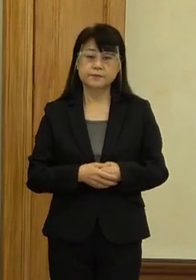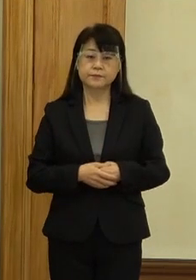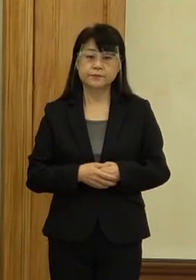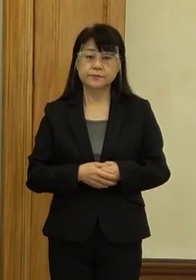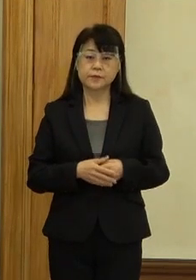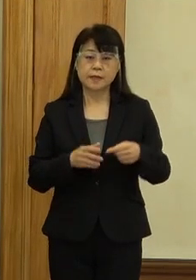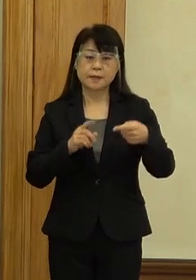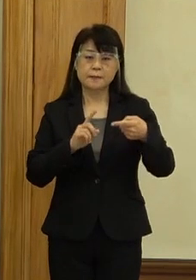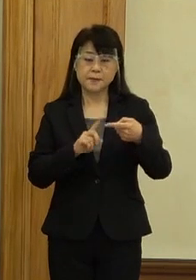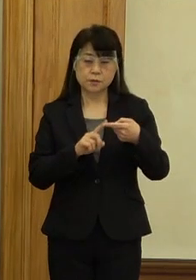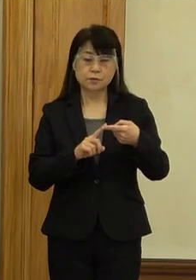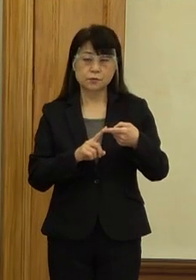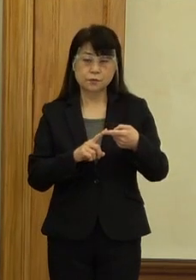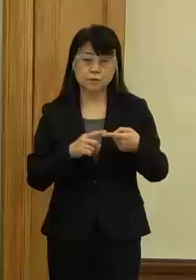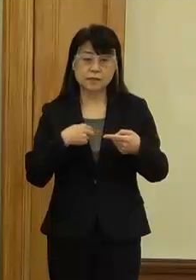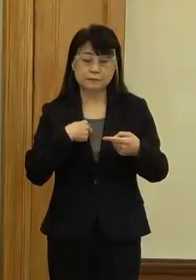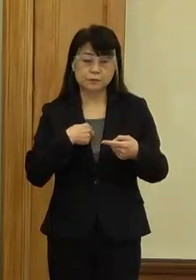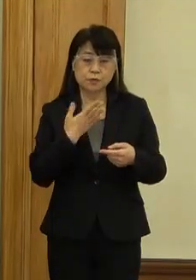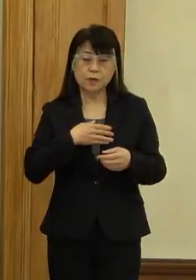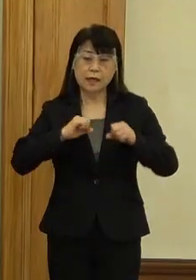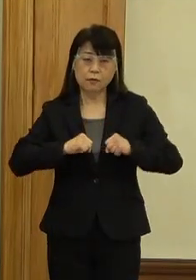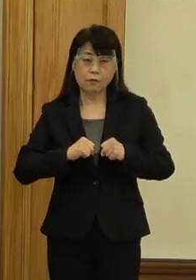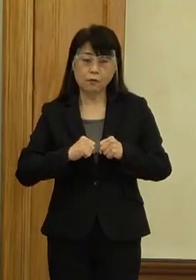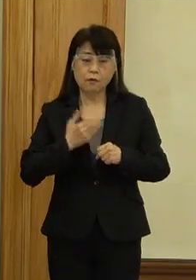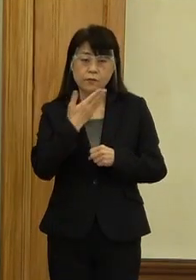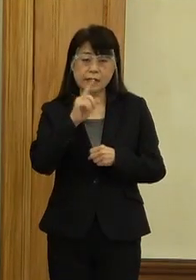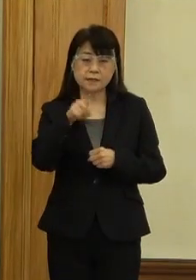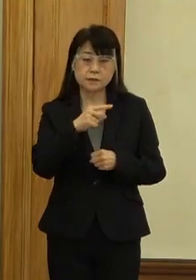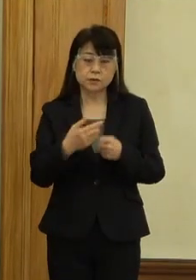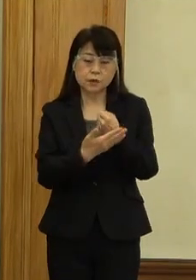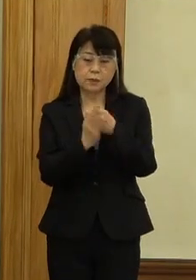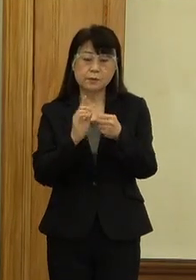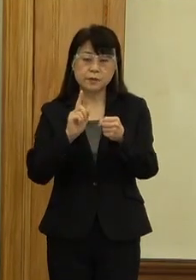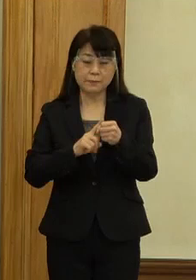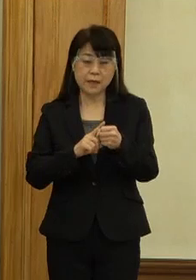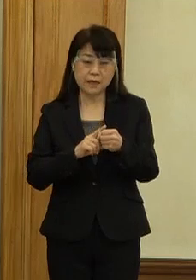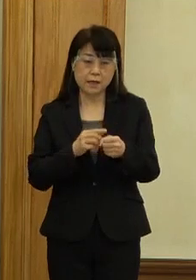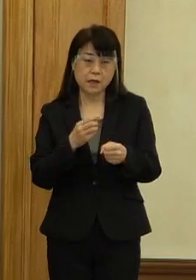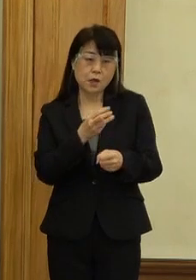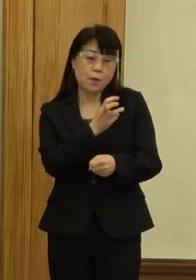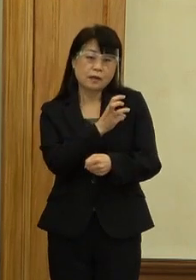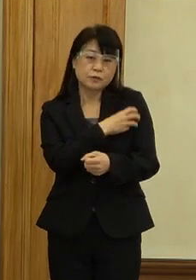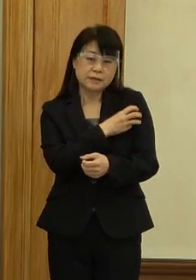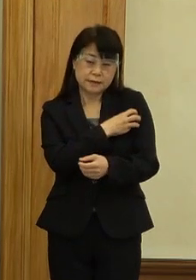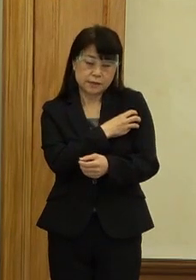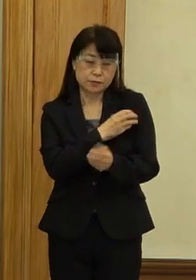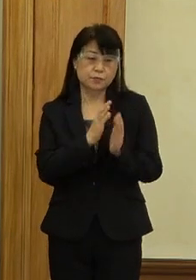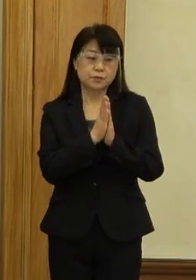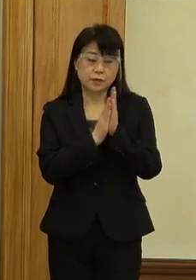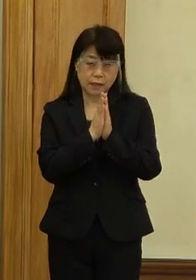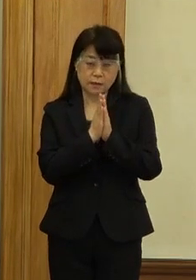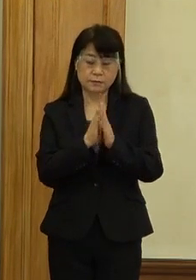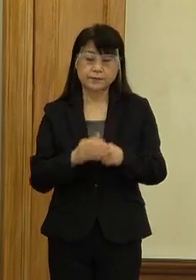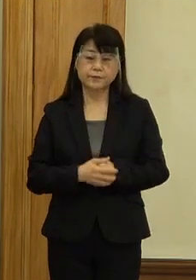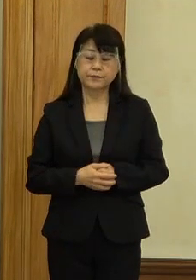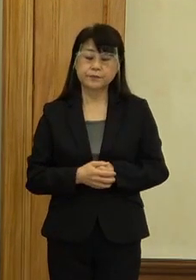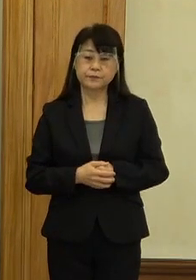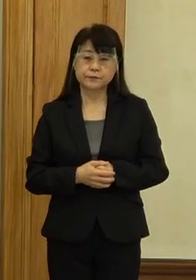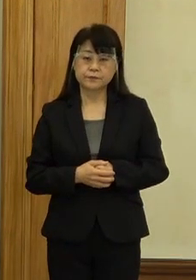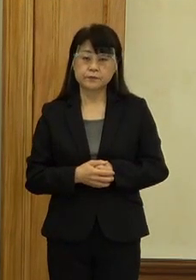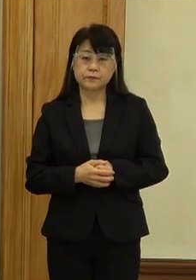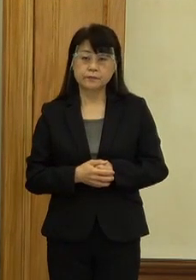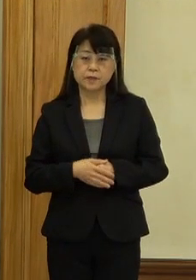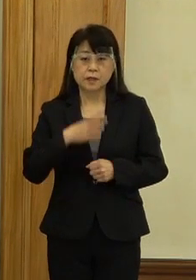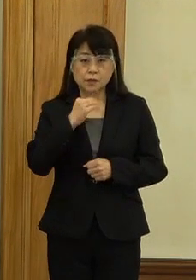まず、ご自身の健康や大切な方を守るためにワクチン接種をお願いいたします。特